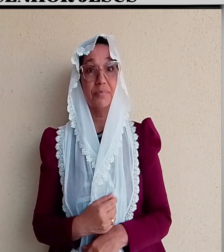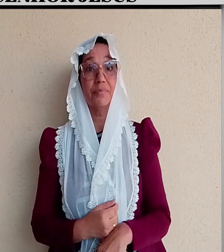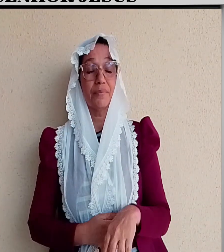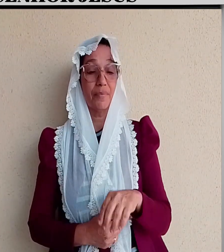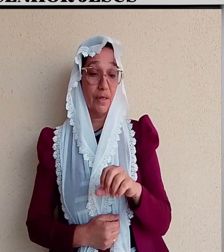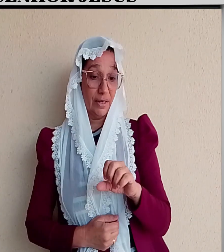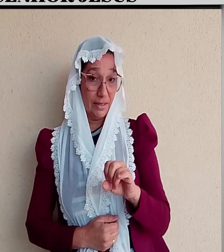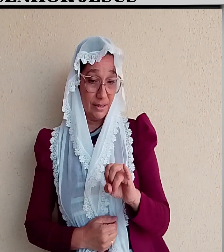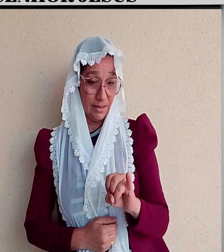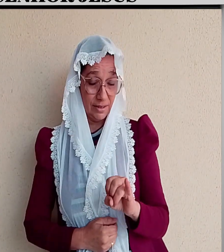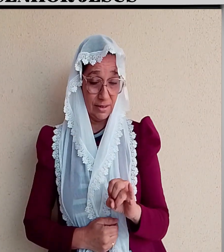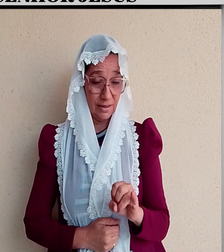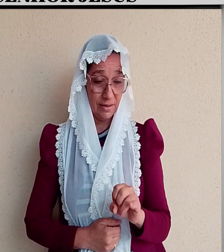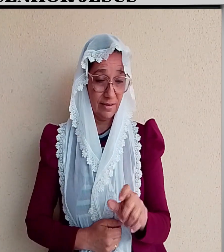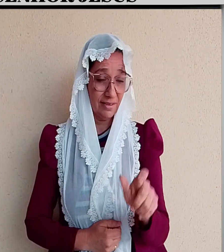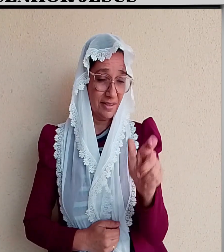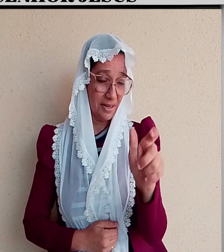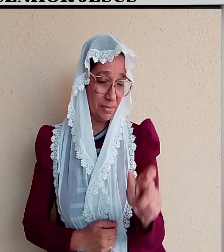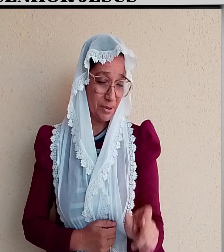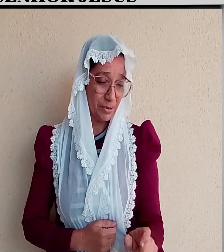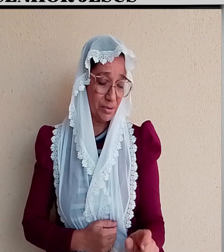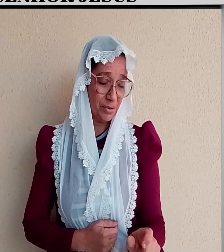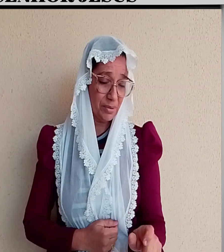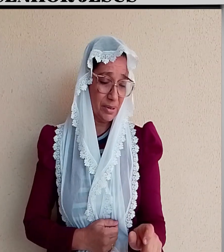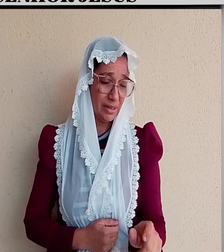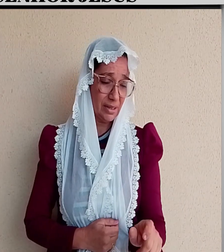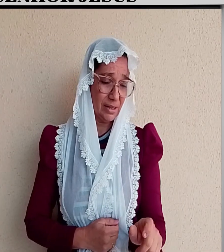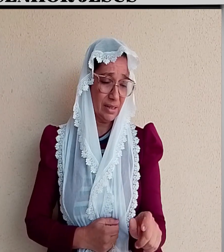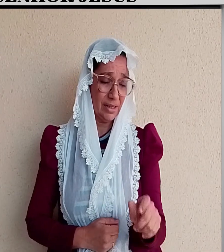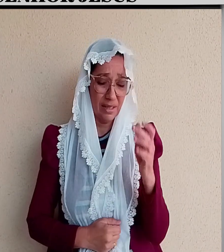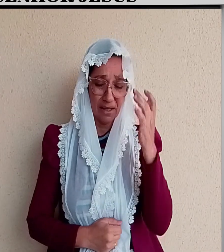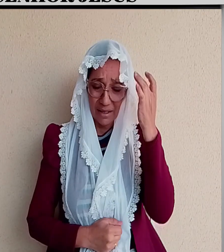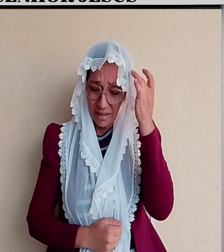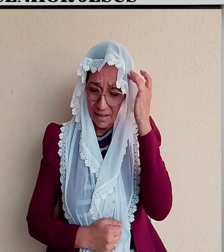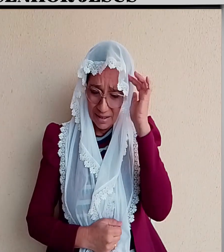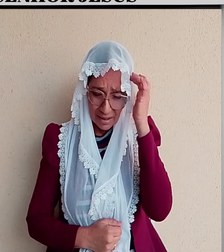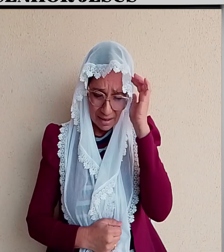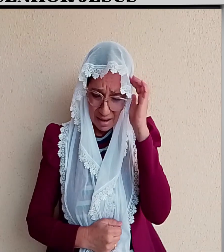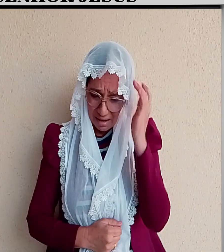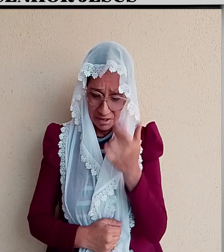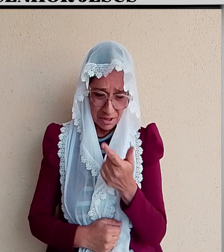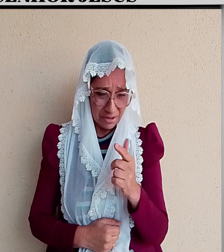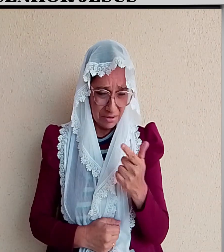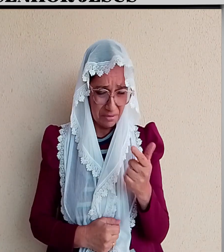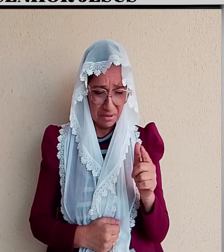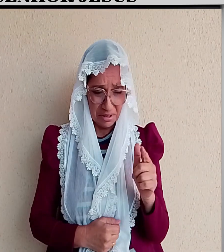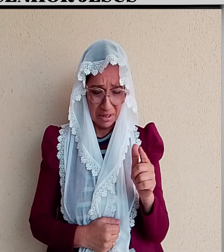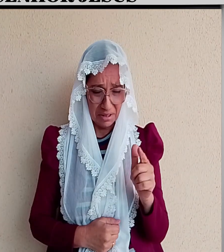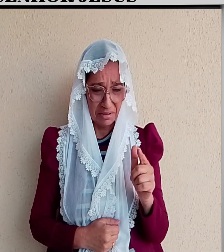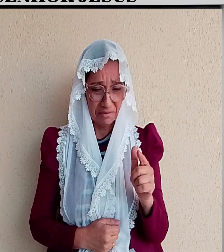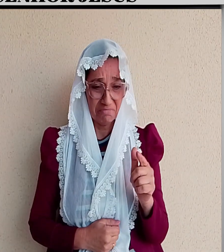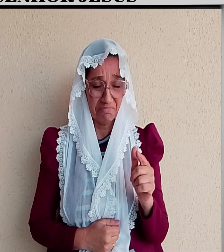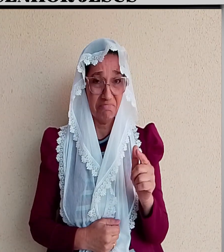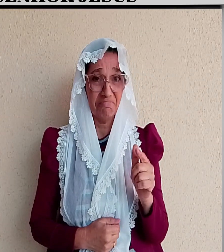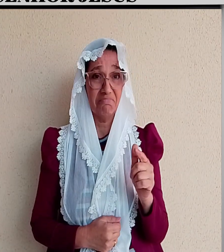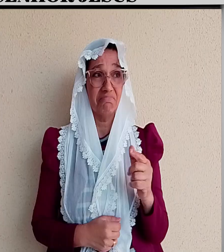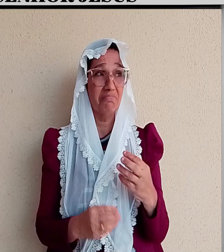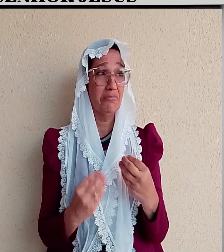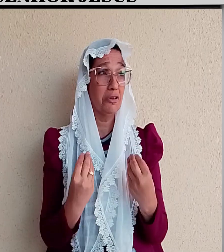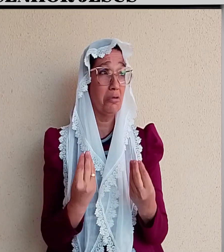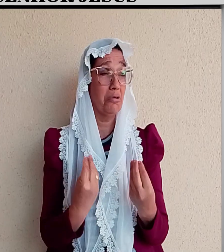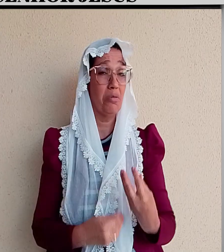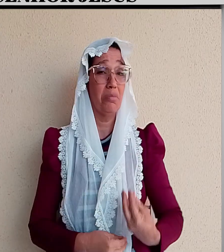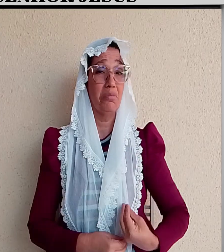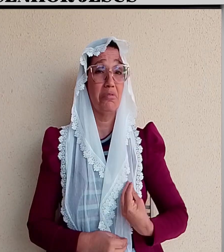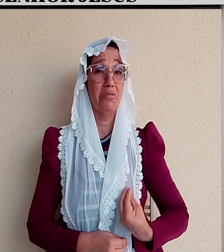condição, daqueles que estão detonados, sem força, aleluia, porque aqueles que uma vez se acham